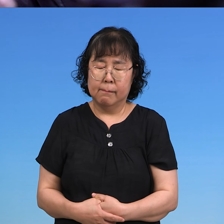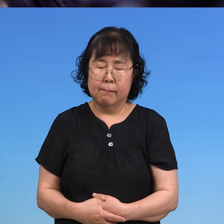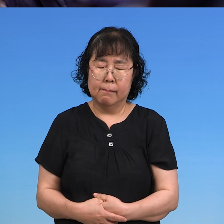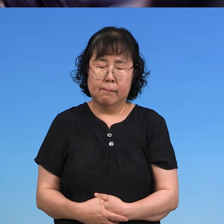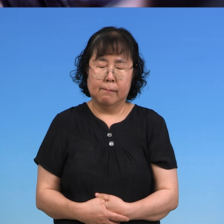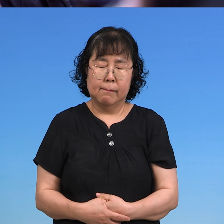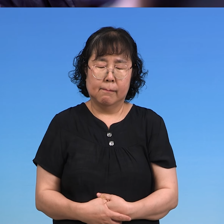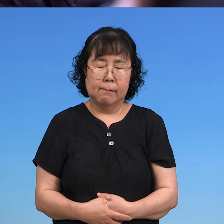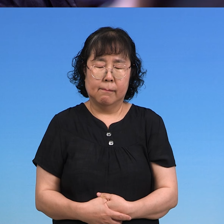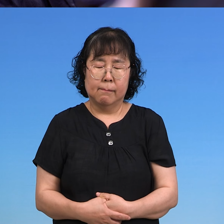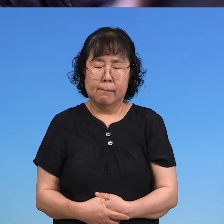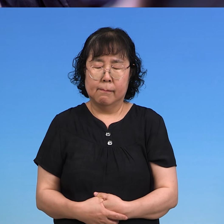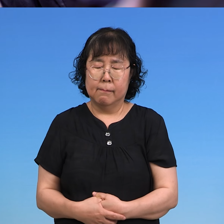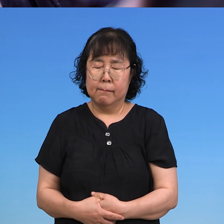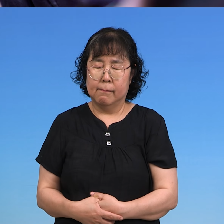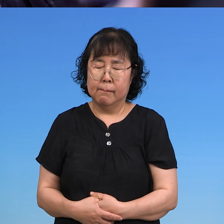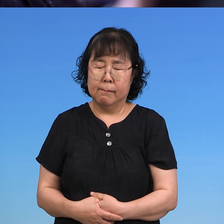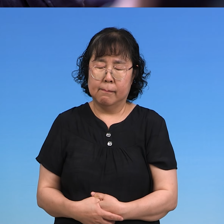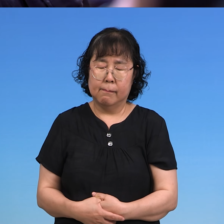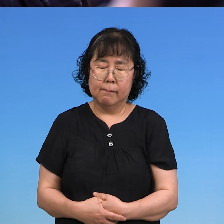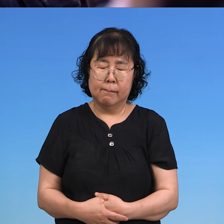살아. 하나님은 그